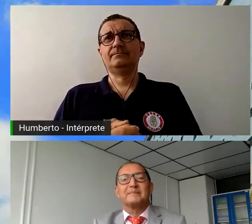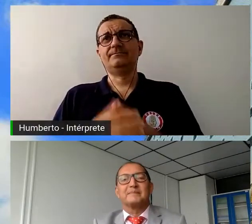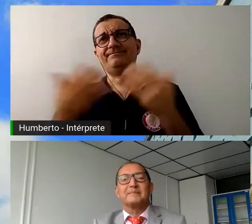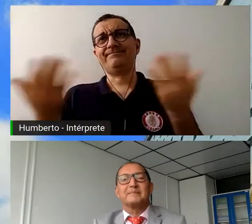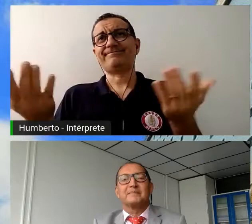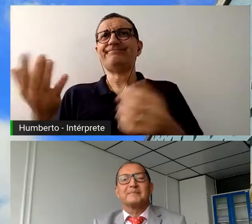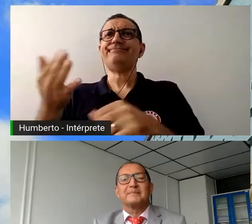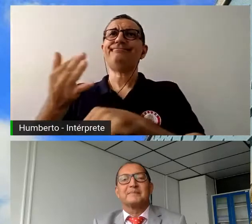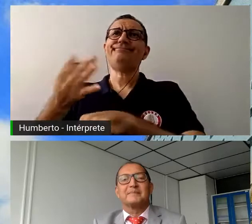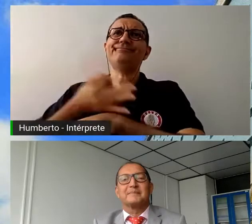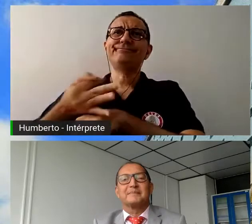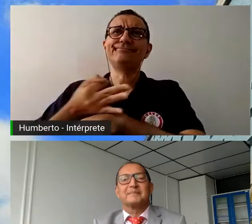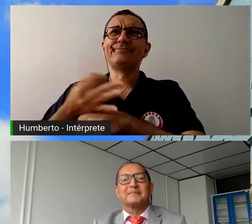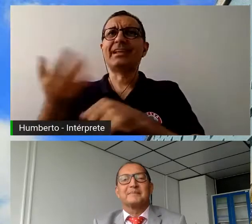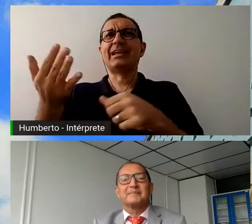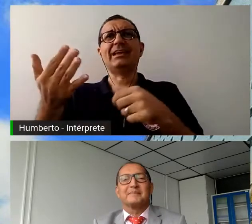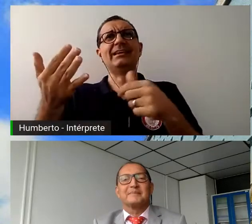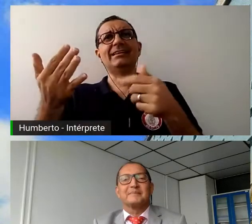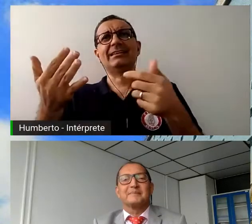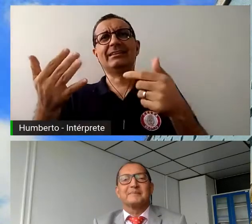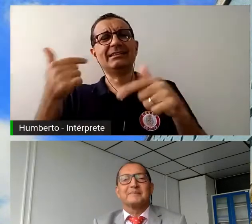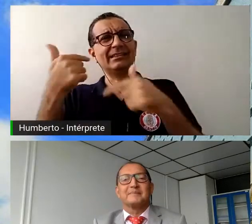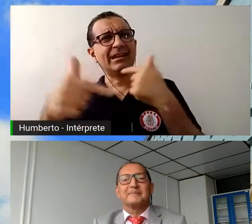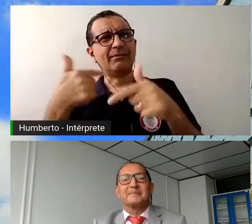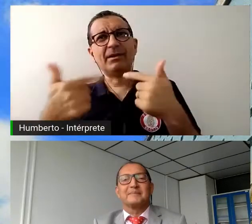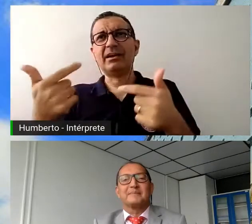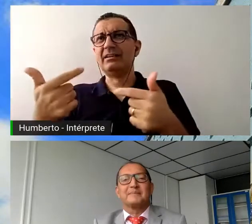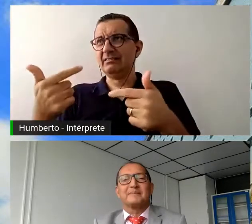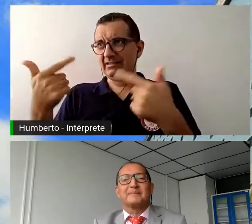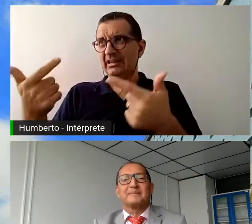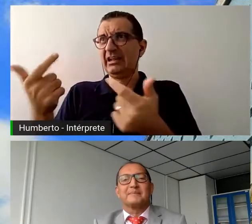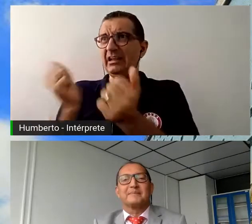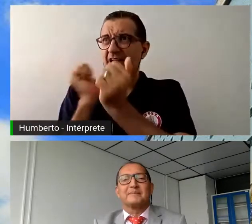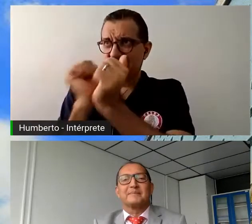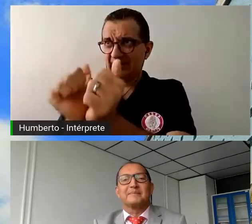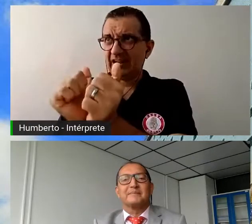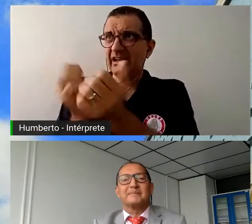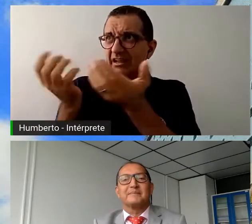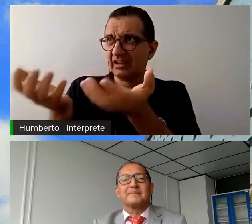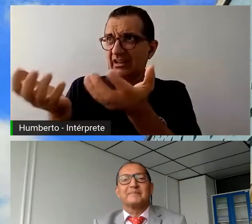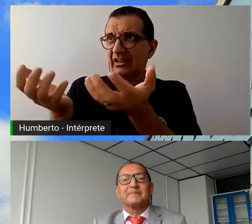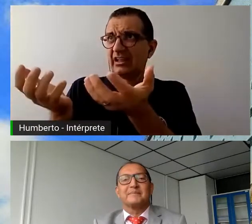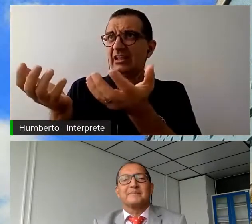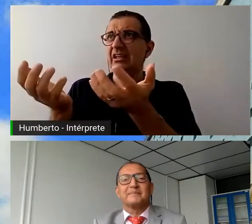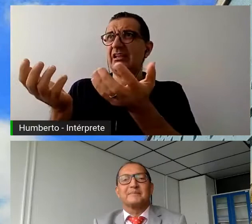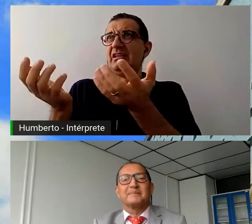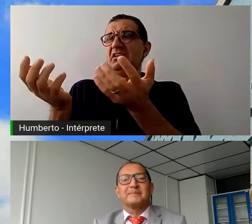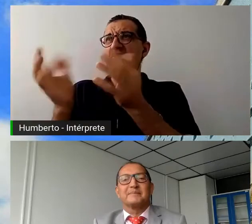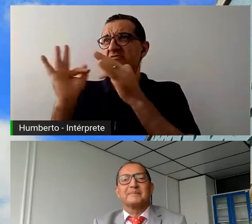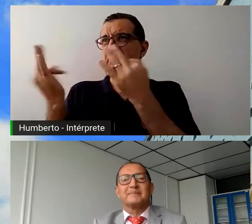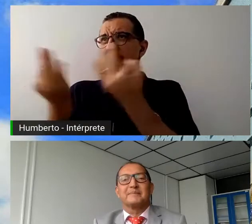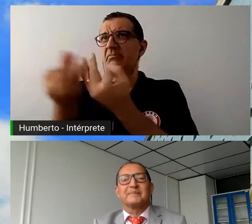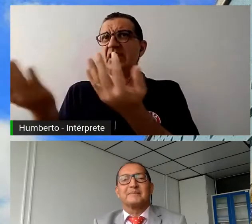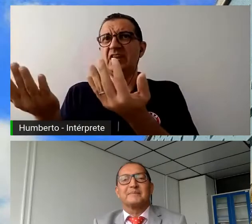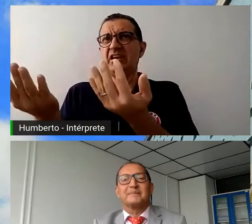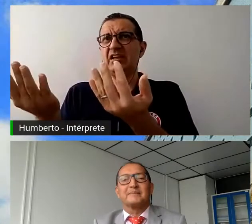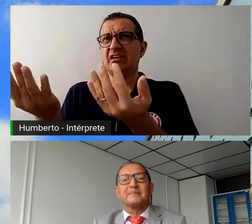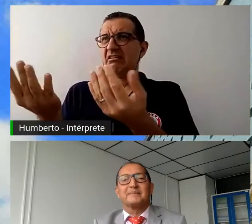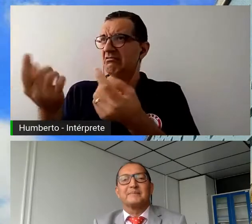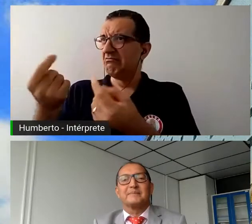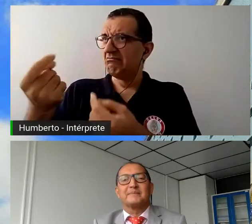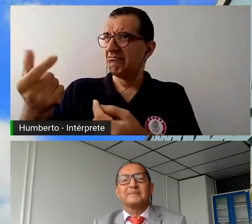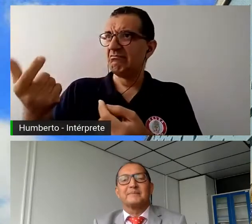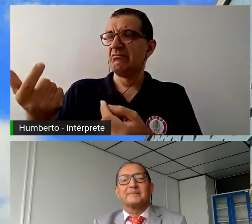férias, sem tempo, horário de trabalho. É isso que vocês querem pela vida fora? Constituir família assim? Tem que conversar